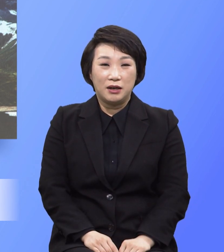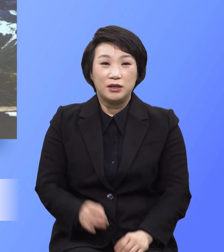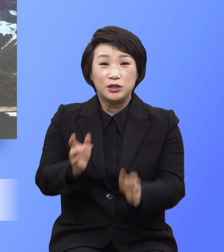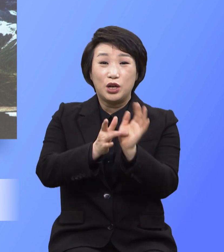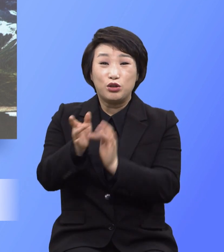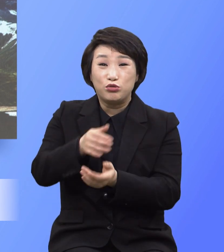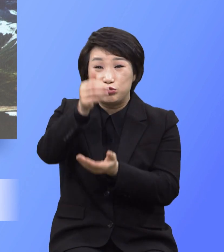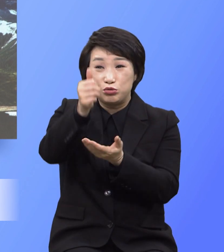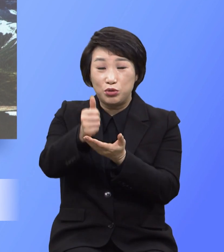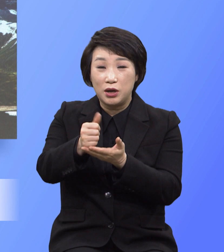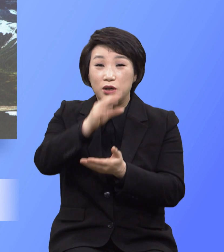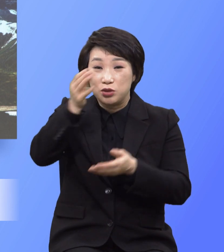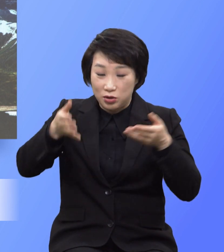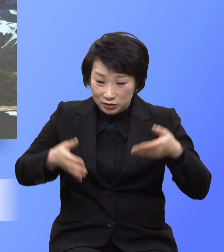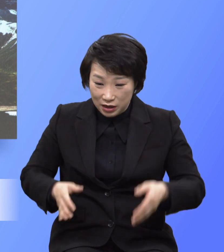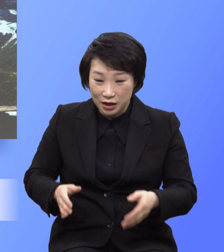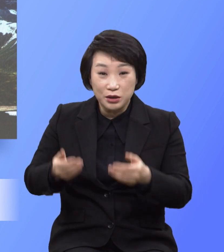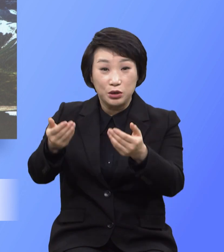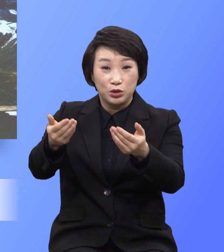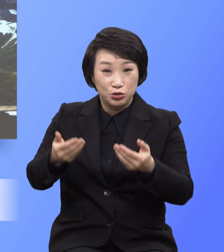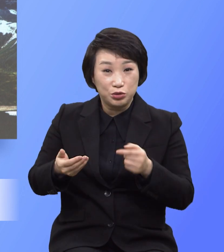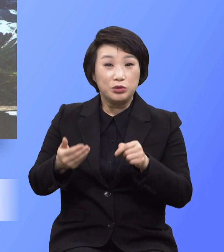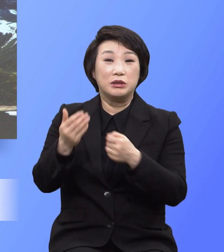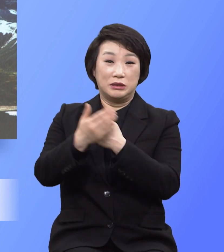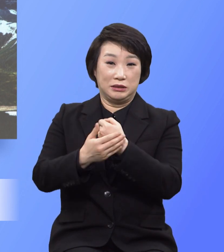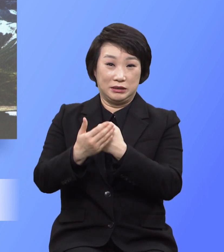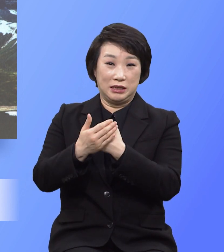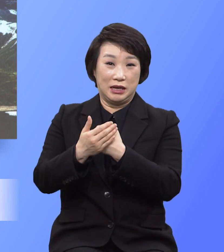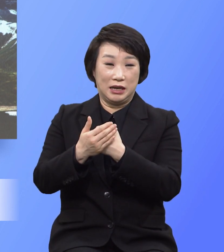예수 그리스도의 성탄으로 주신 은혜예요.